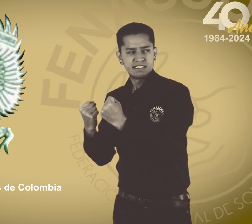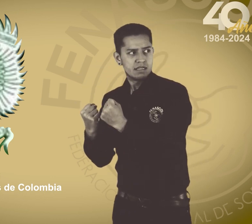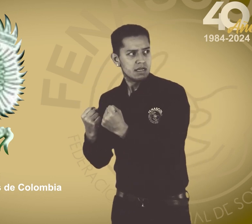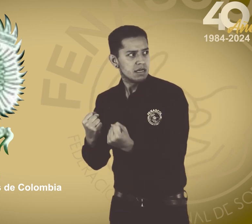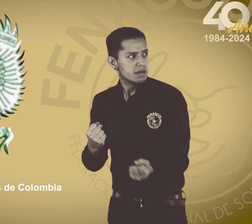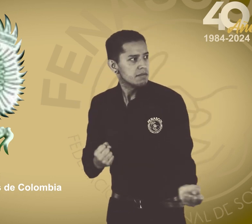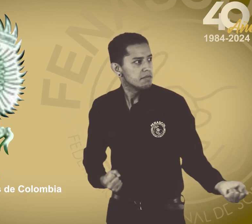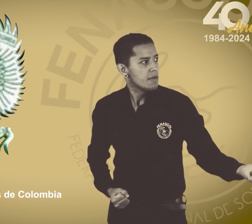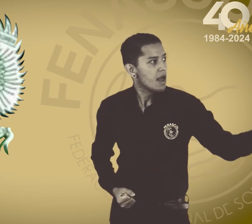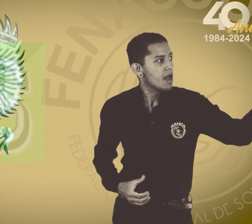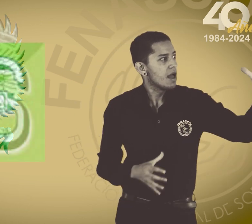Allá Sorbal.